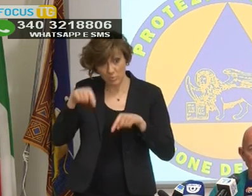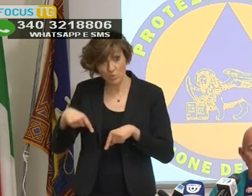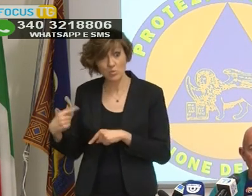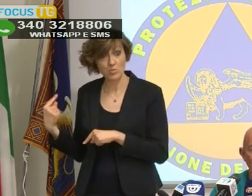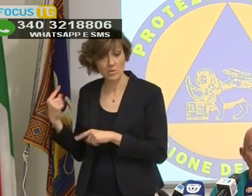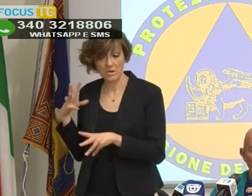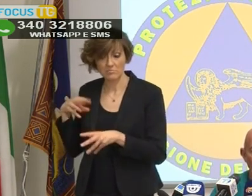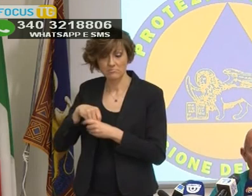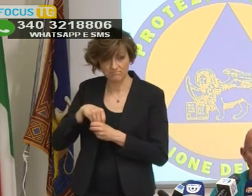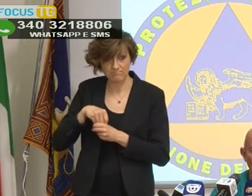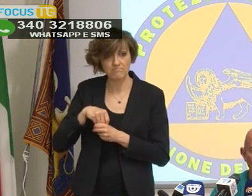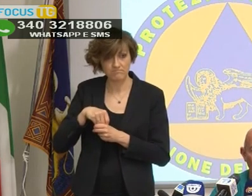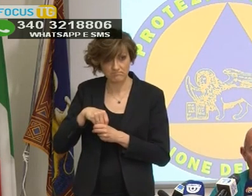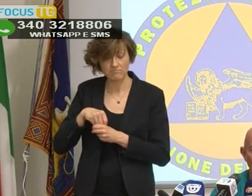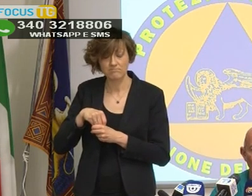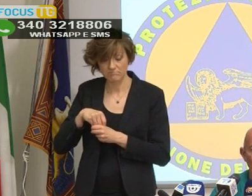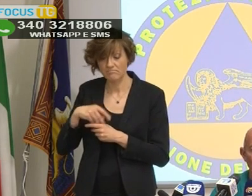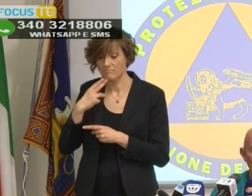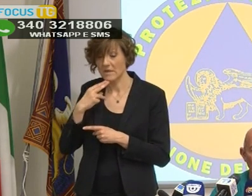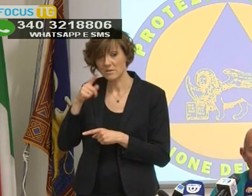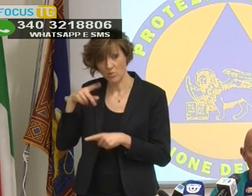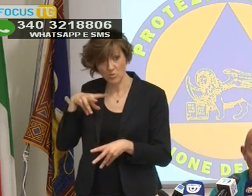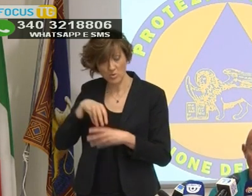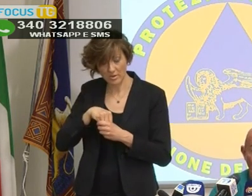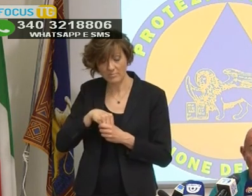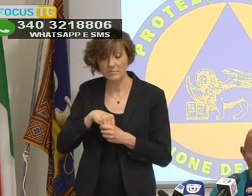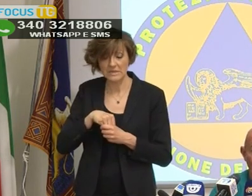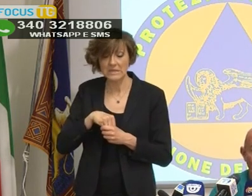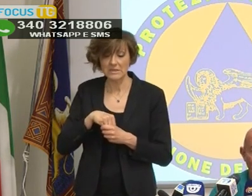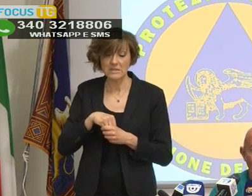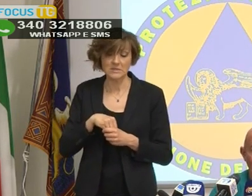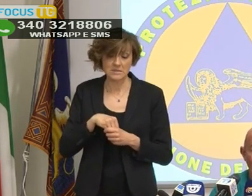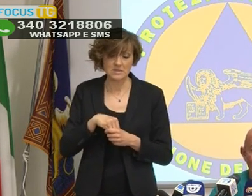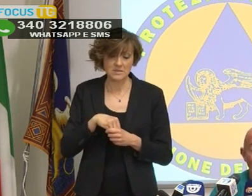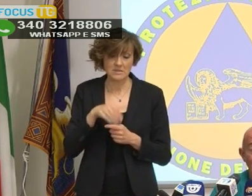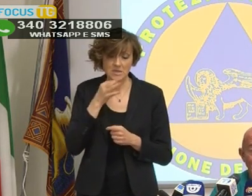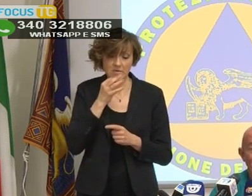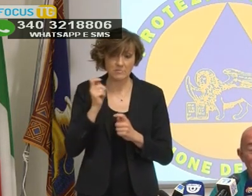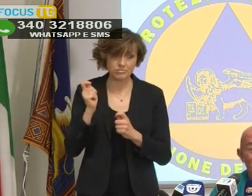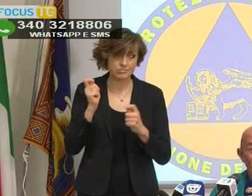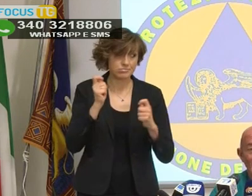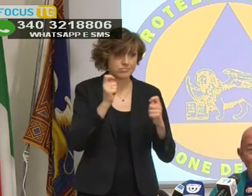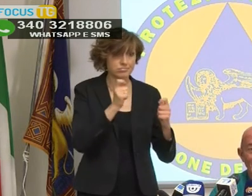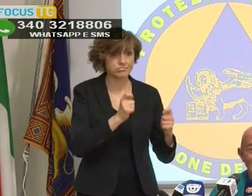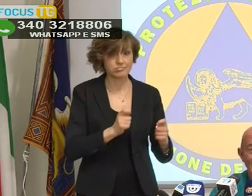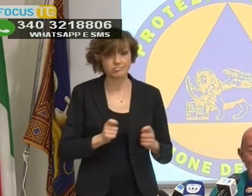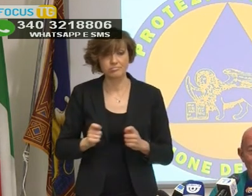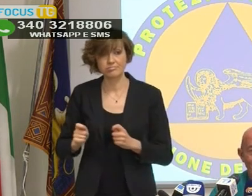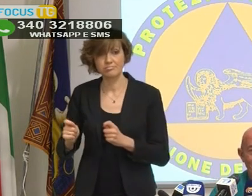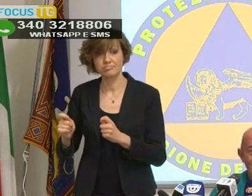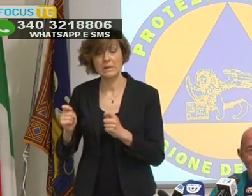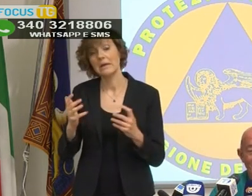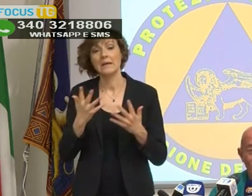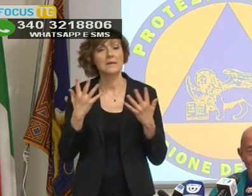coinvolto in questo monitoraggio, e quindi dovremo, sa, più lentamente